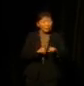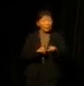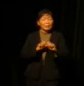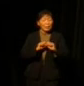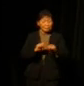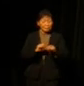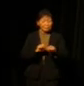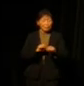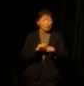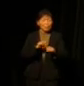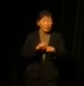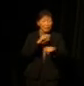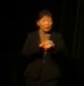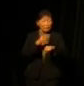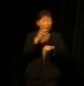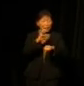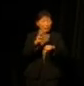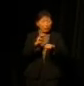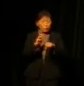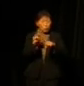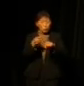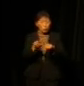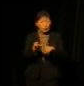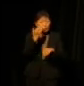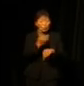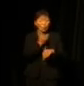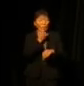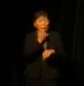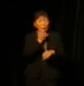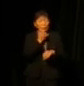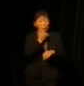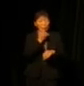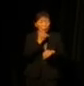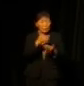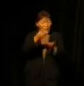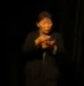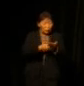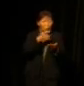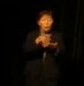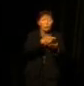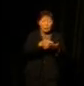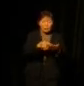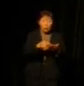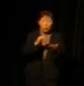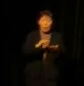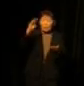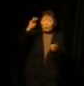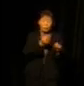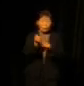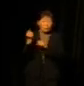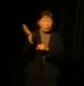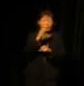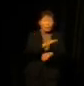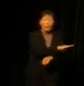を30分以上も待った。で、残った人は、高いところでなくて、平地にいたので、ま